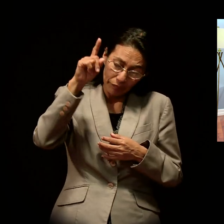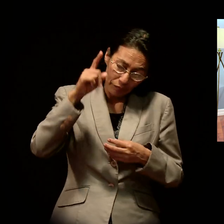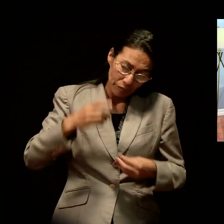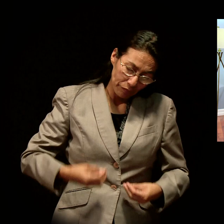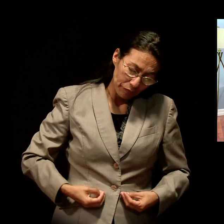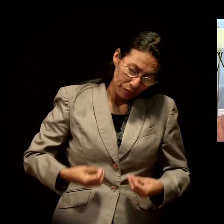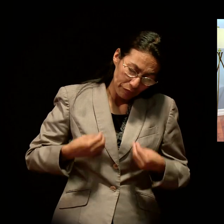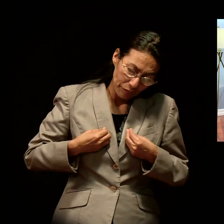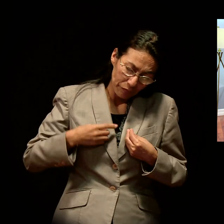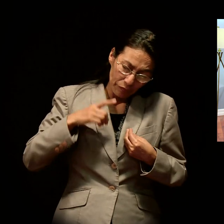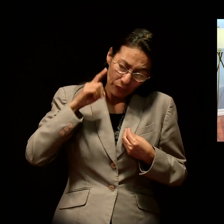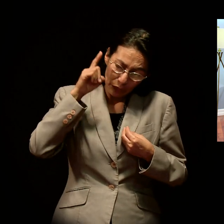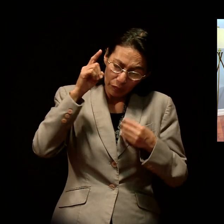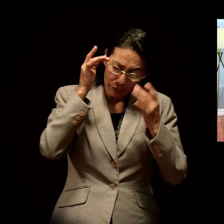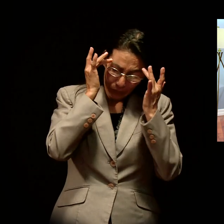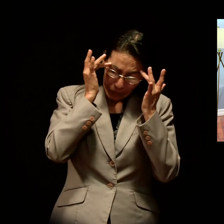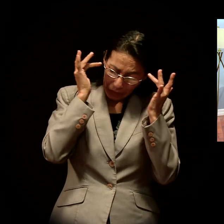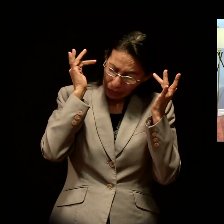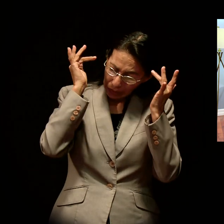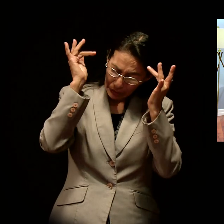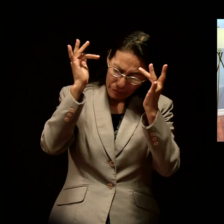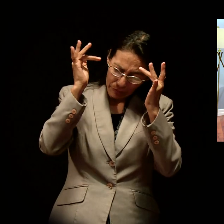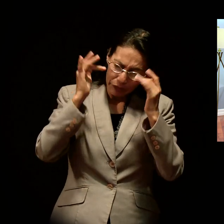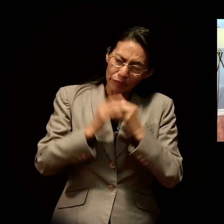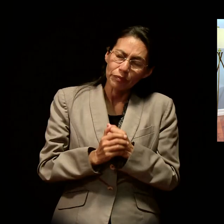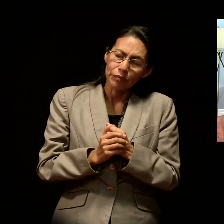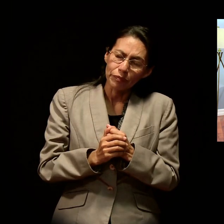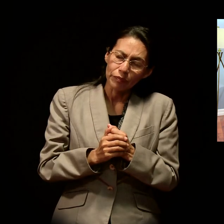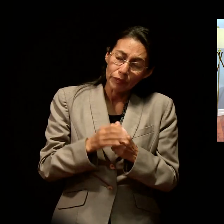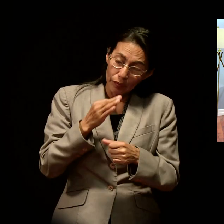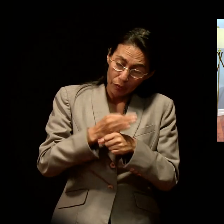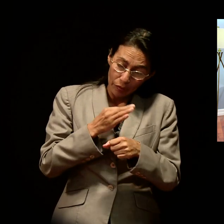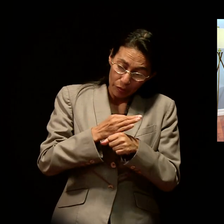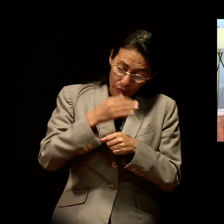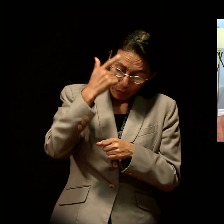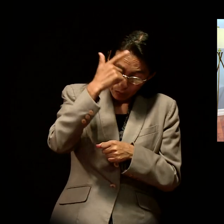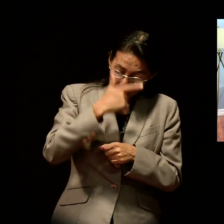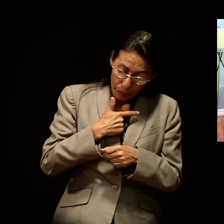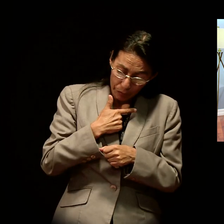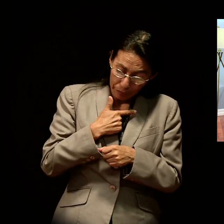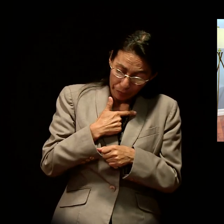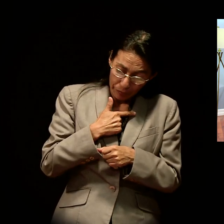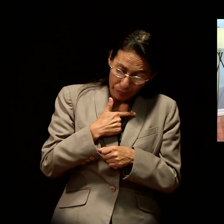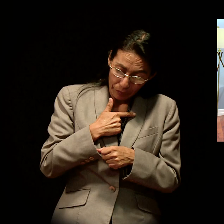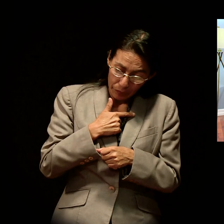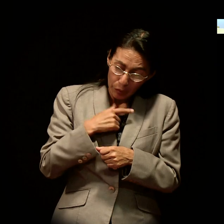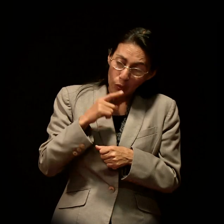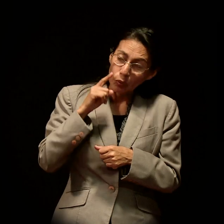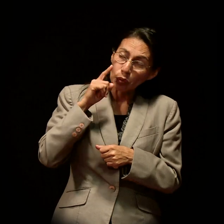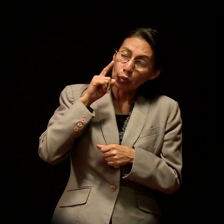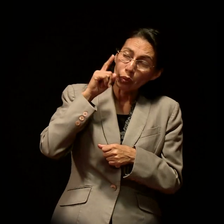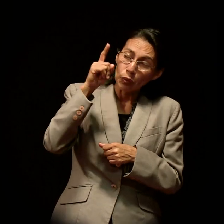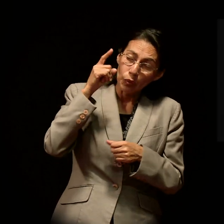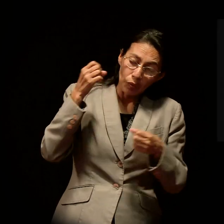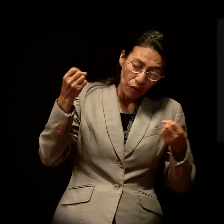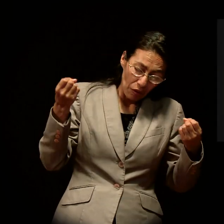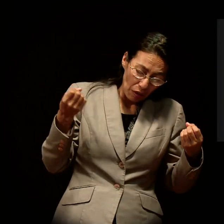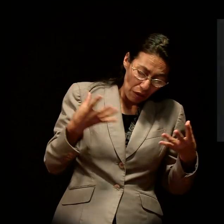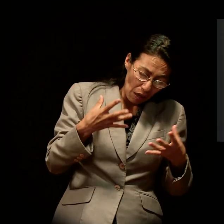nuestro amado padre que estás en los cielos santificado sea tu nombre amén en esta noche